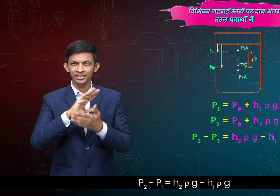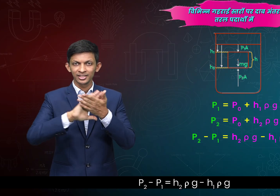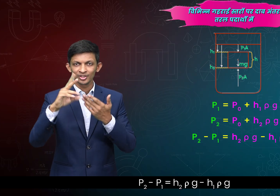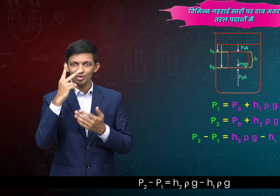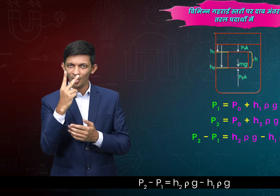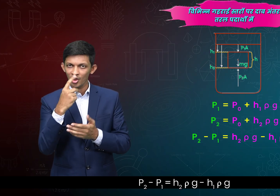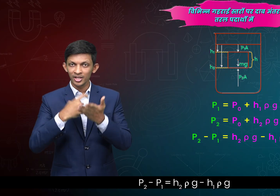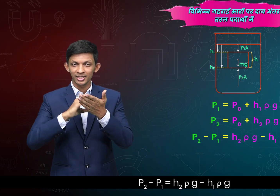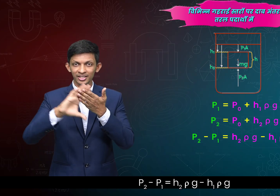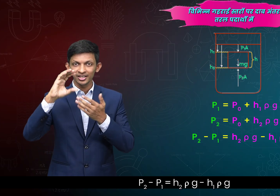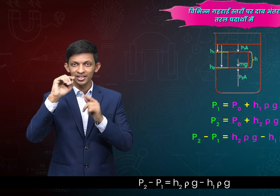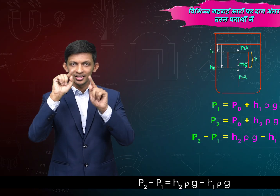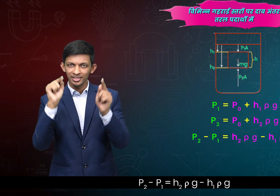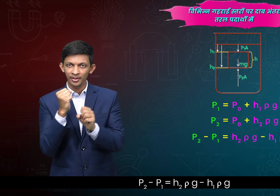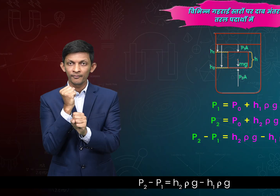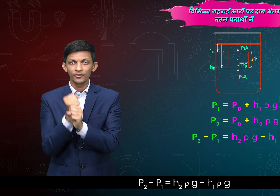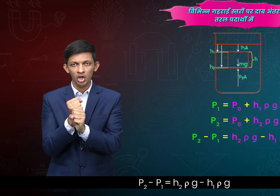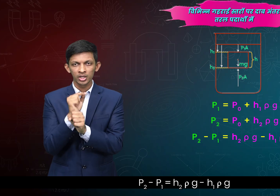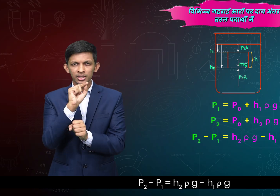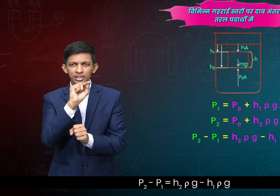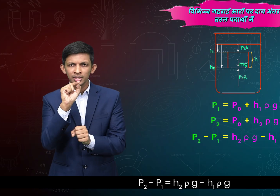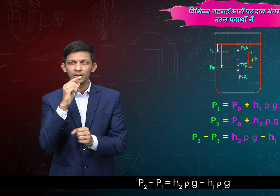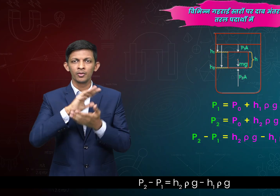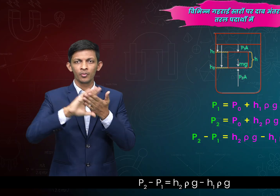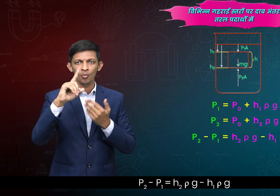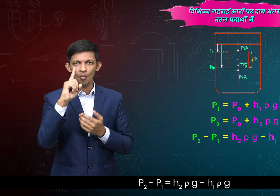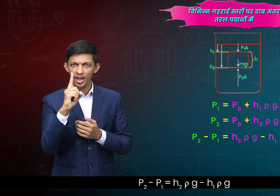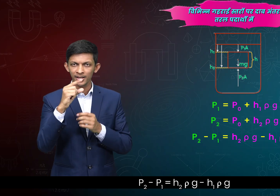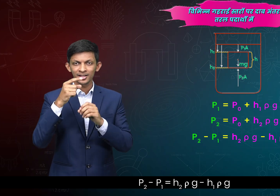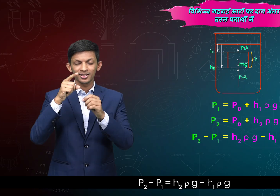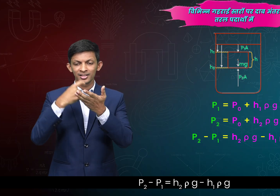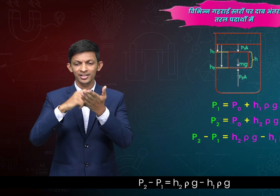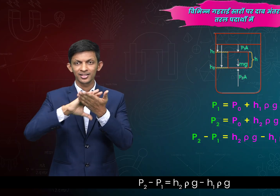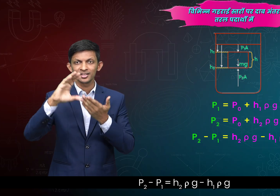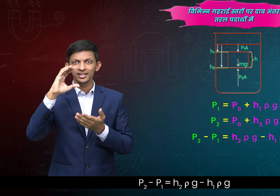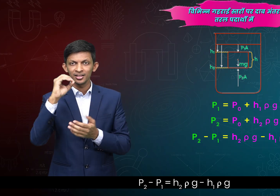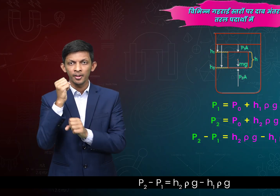इज इक्वल्स टू H2 PG माइनस H1 PG।